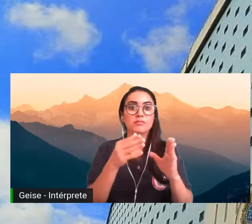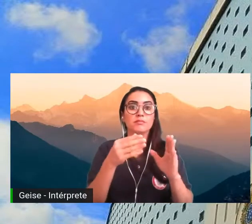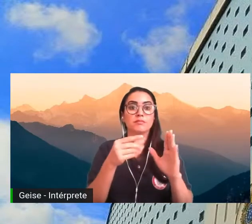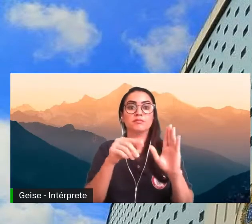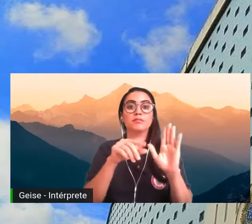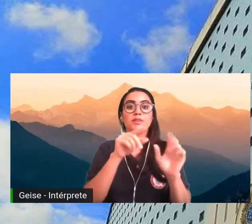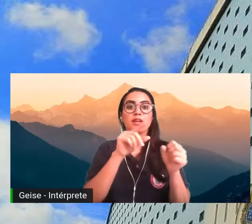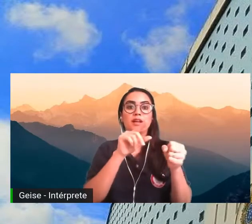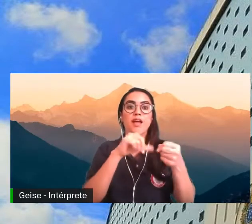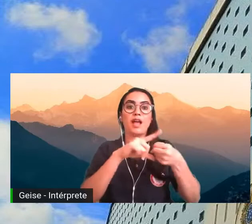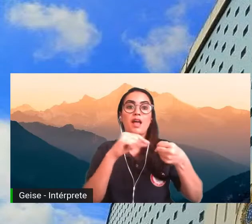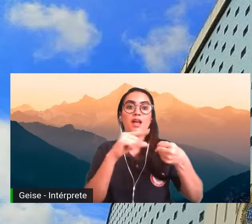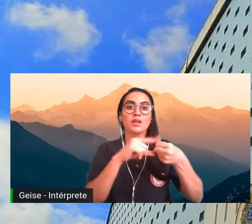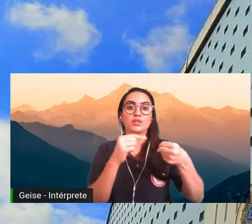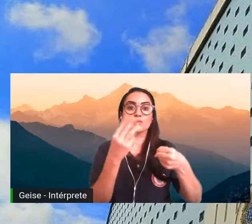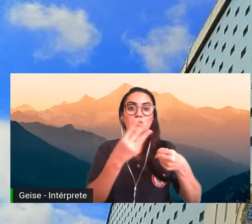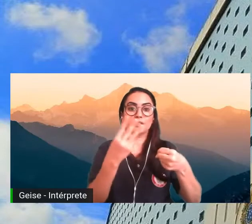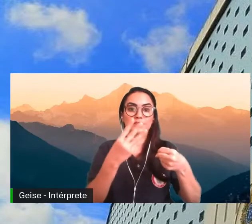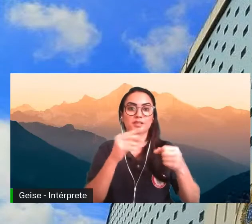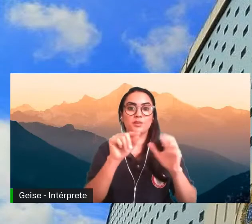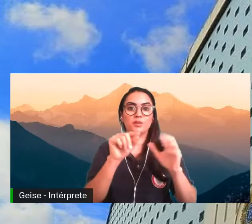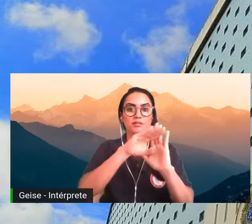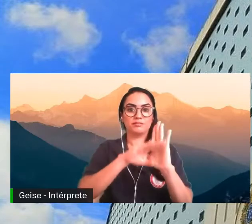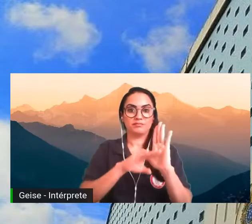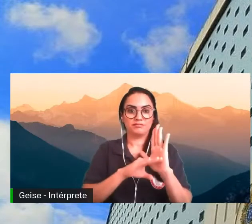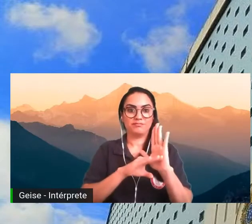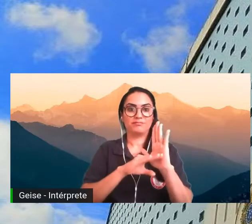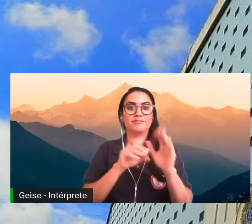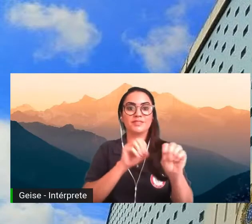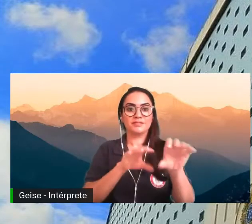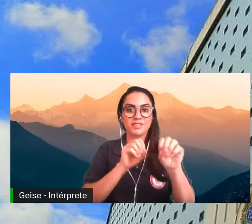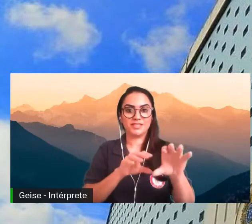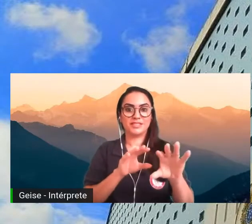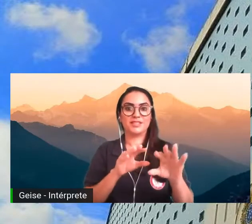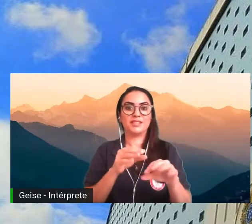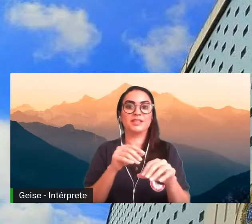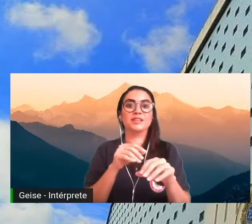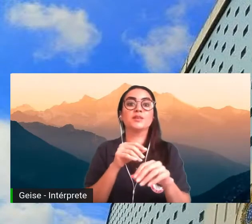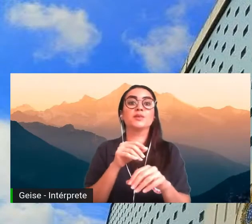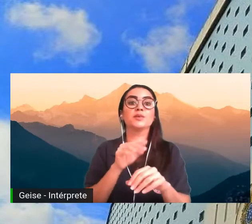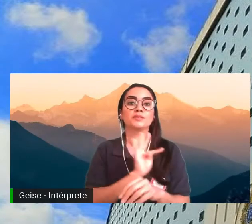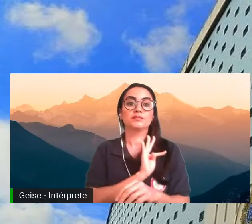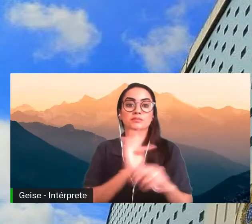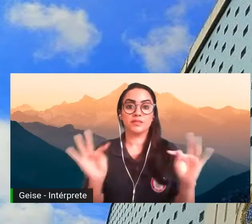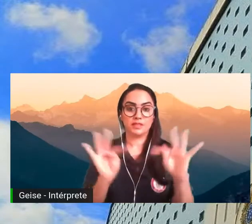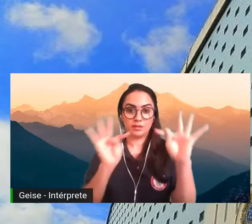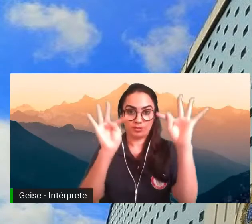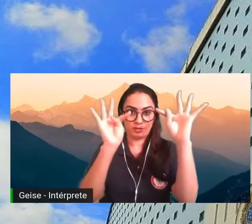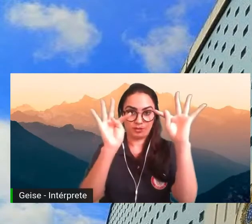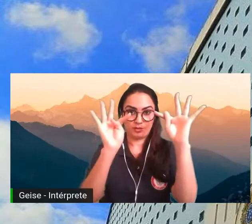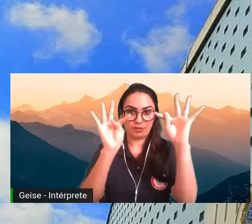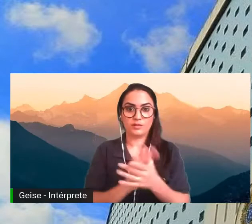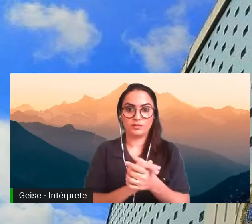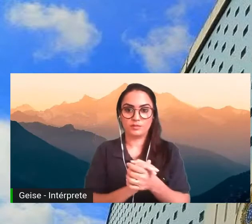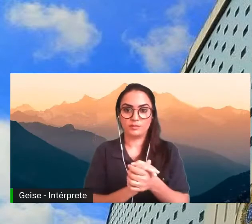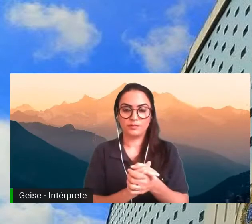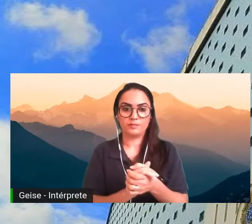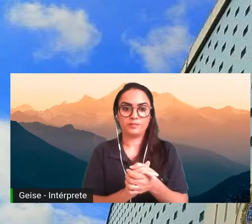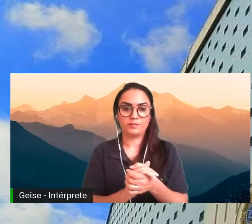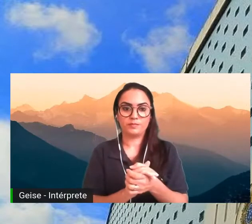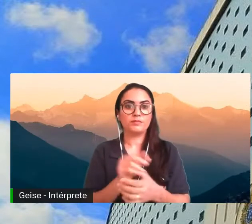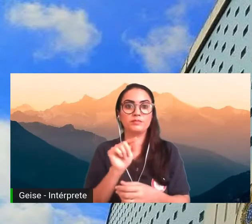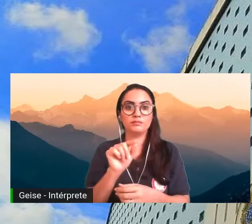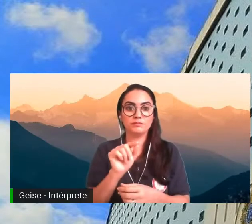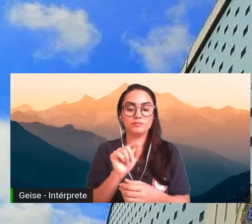e tecnológica. Articulação com o setor produtivo para a construção coerente de itinerários formativos com